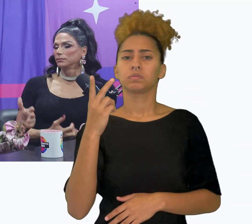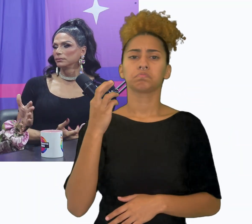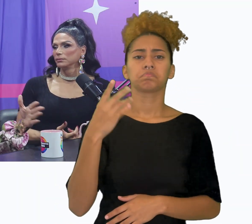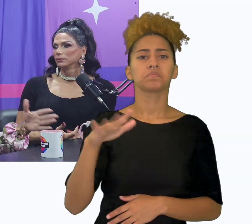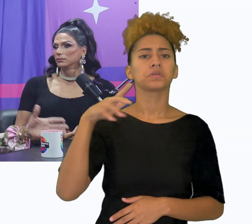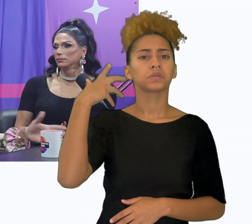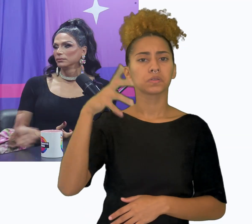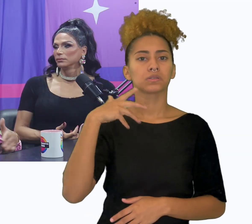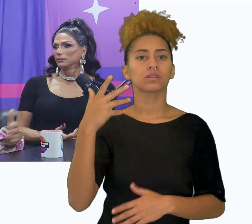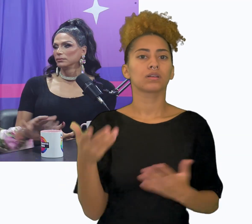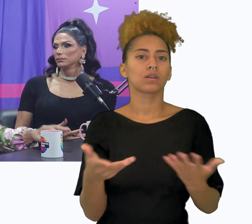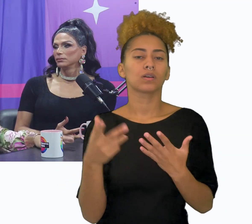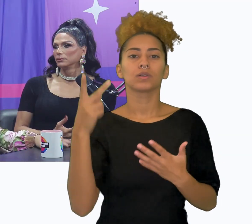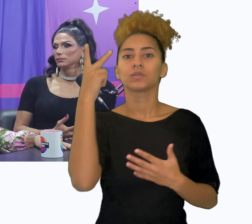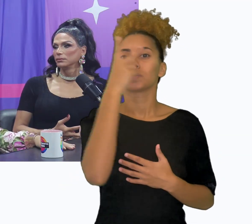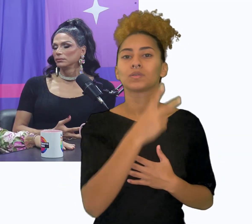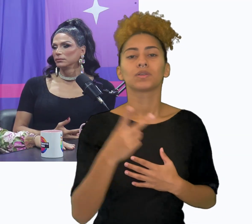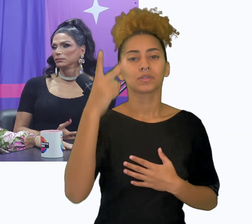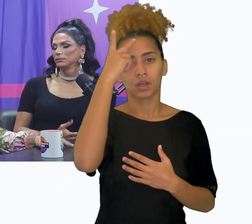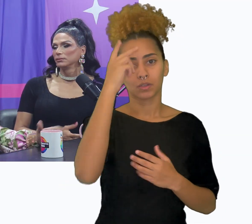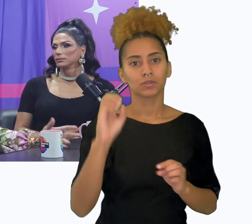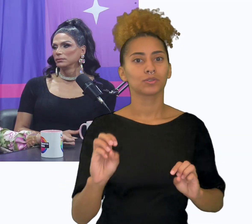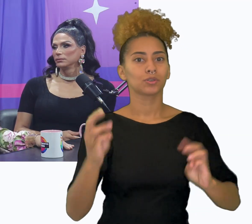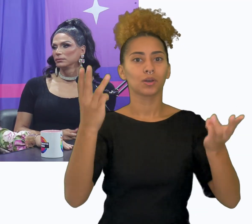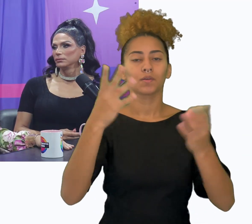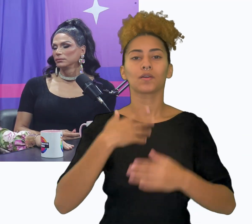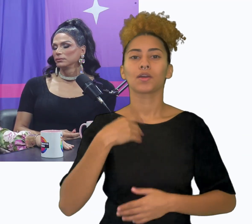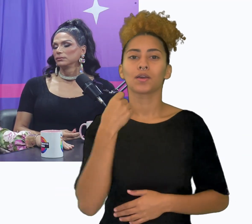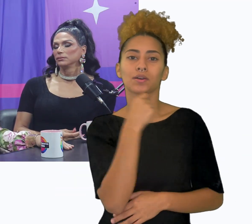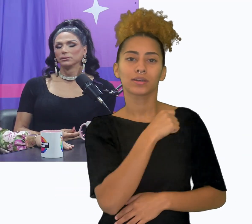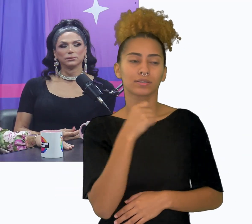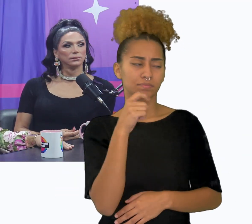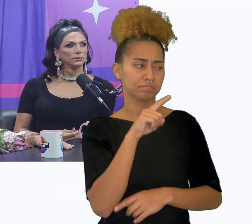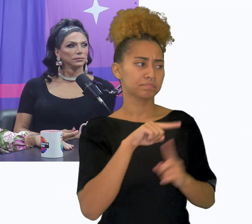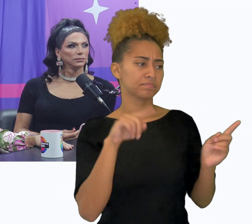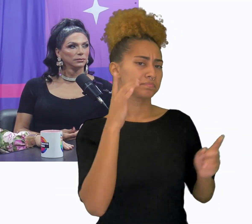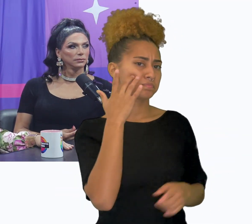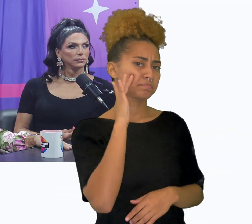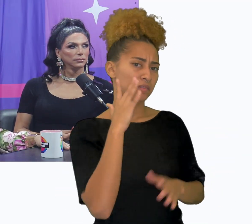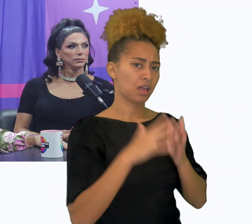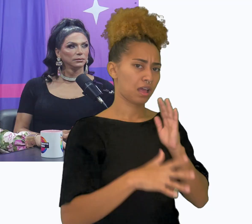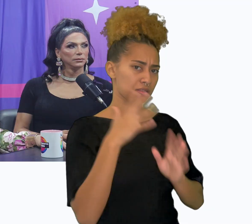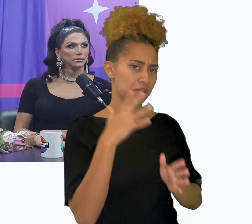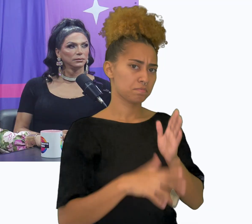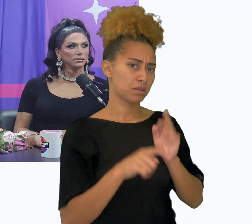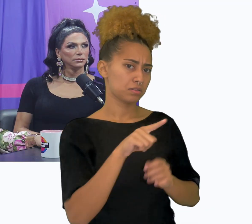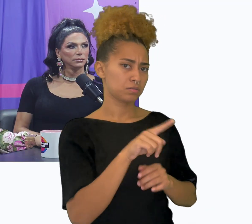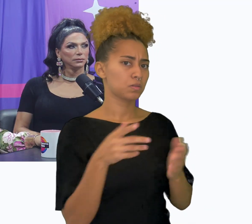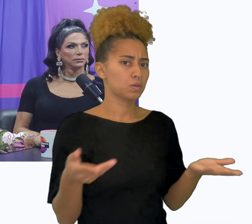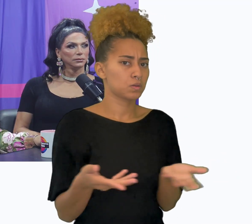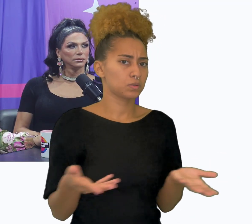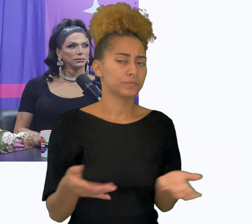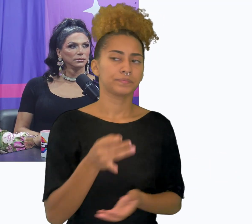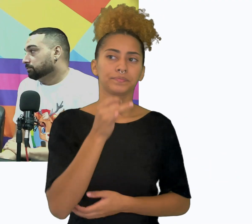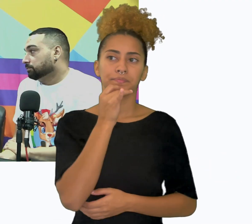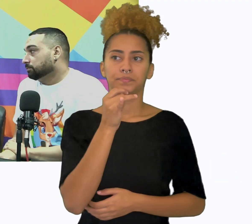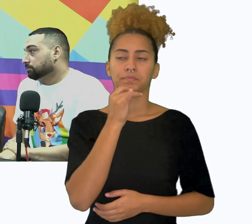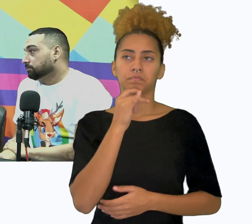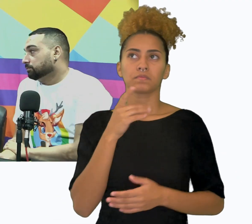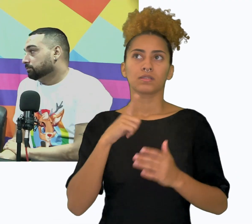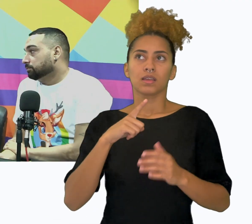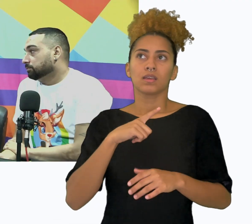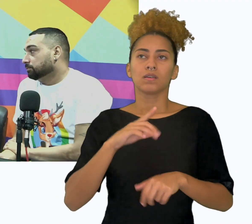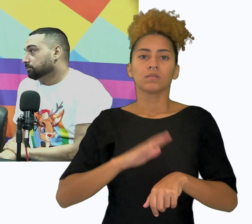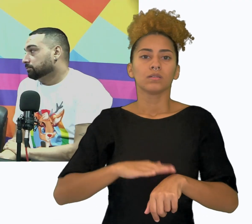músicas, passaram a ser 2 horas de shows meus, cantado. Mas tu não acha que isso te atrapalha de alguma forma hoje? Tipo assim, em